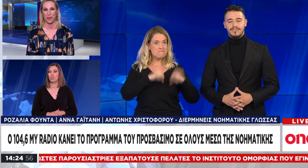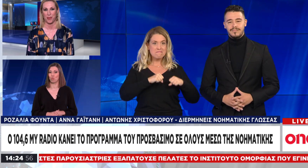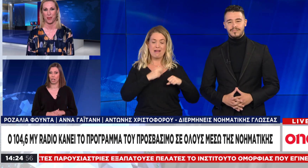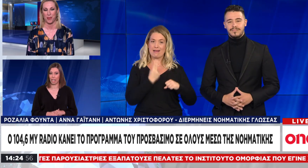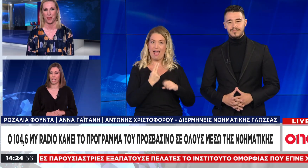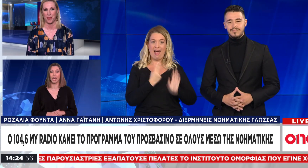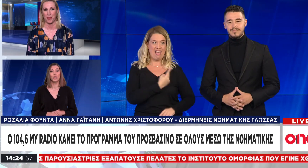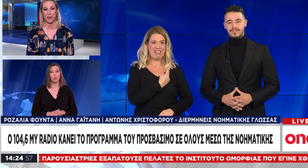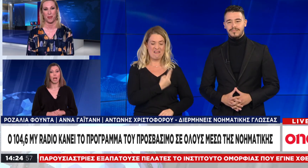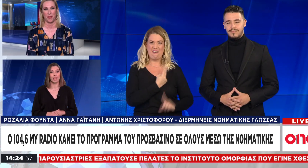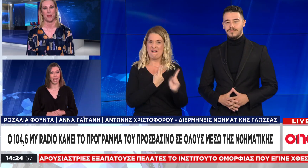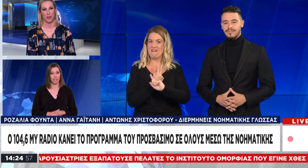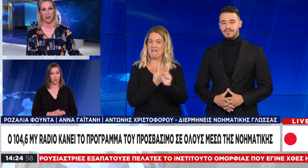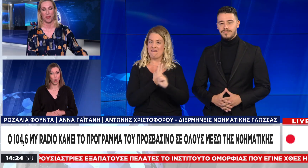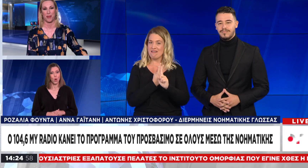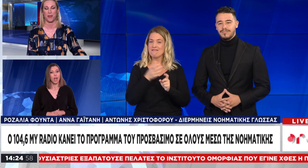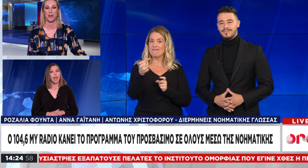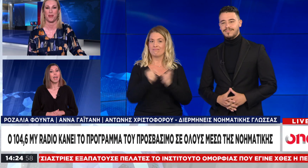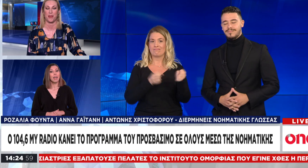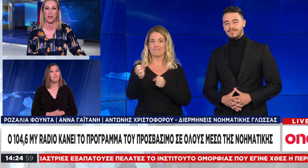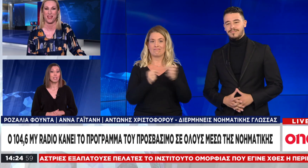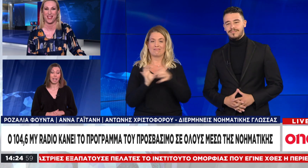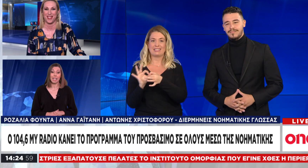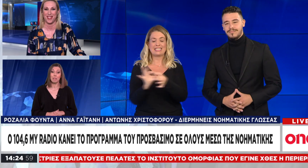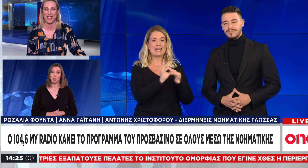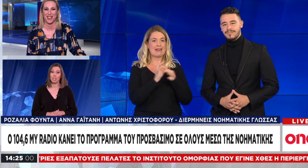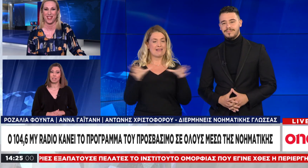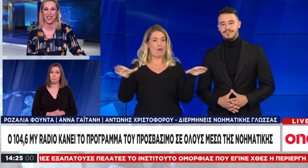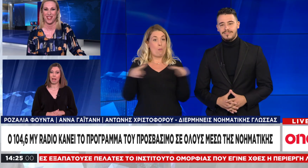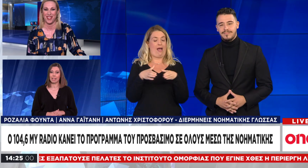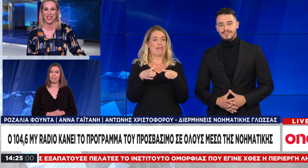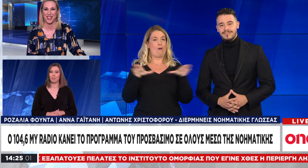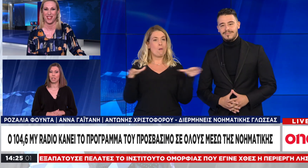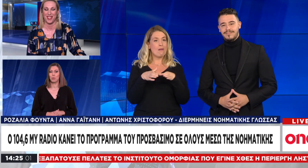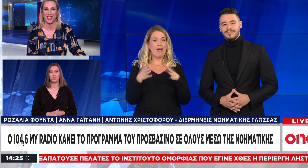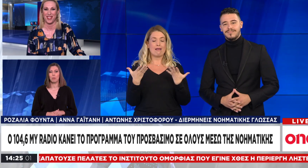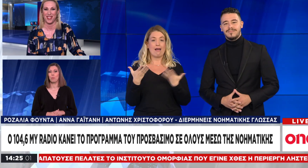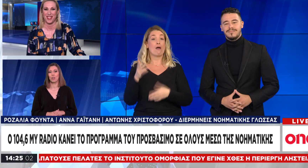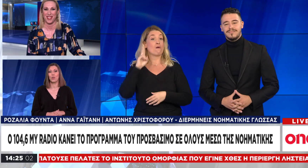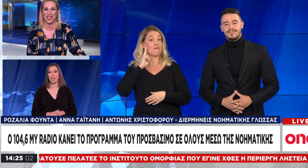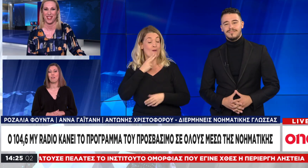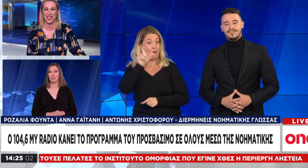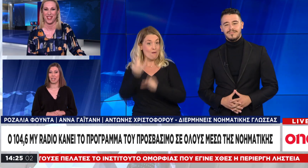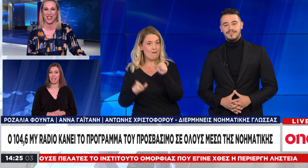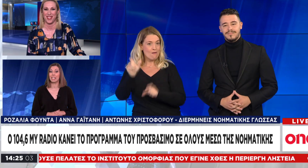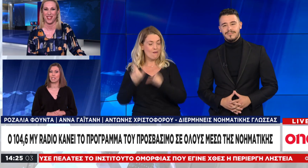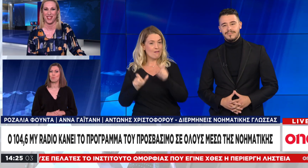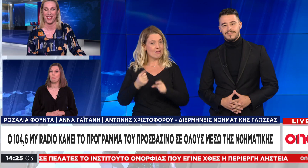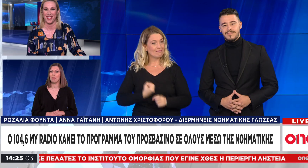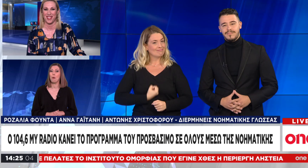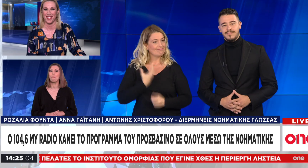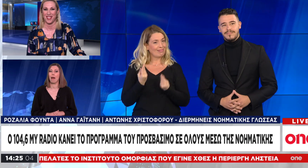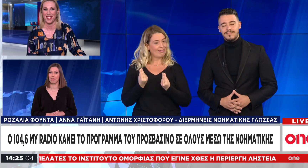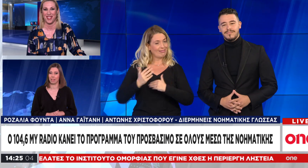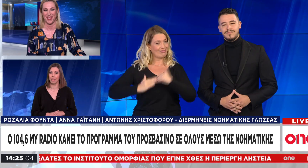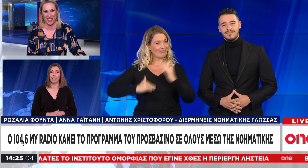ιστοσελίδα του my radio ε φυσικά έγινε η πρόταση σε μάς αλλά σκεφτήκαμε ότι είναι μία πολύ ωραία ευκαιρία να στήσουμε μία